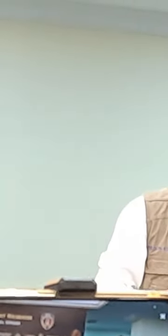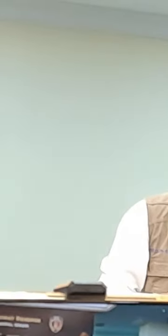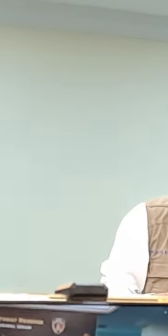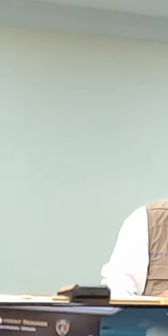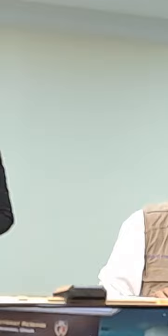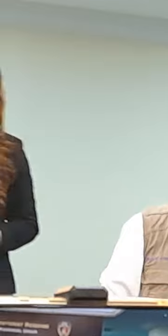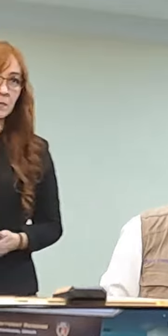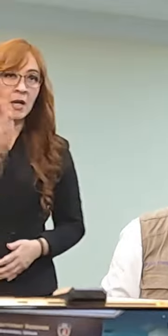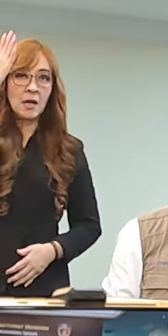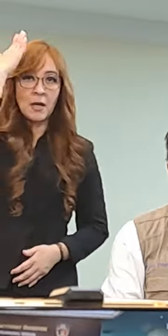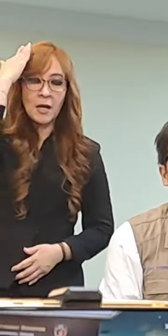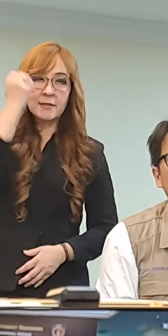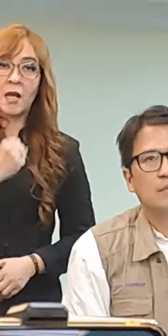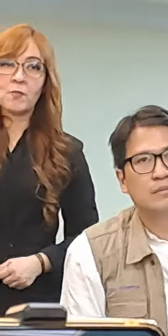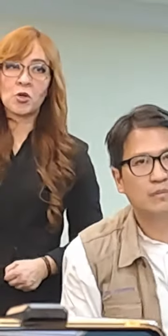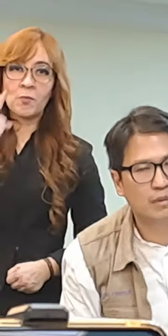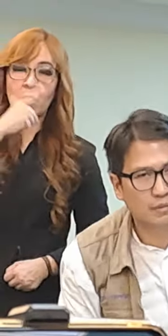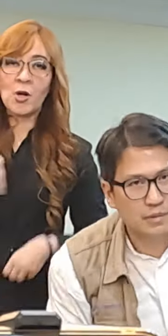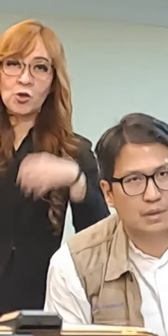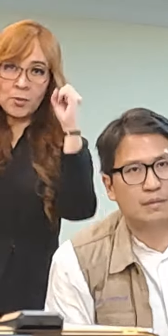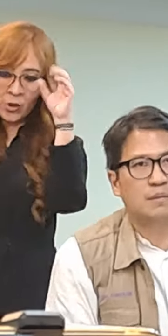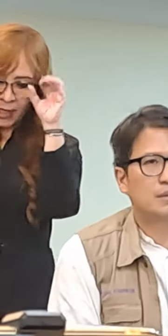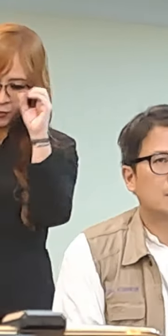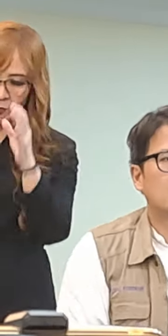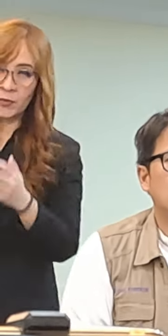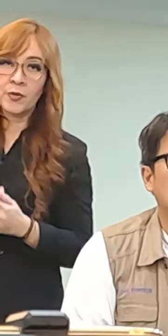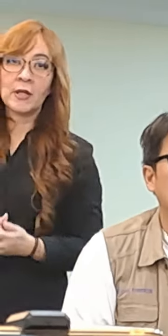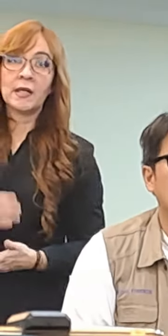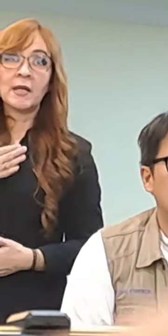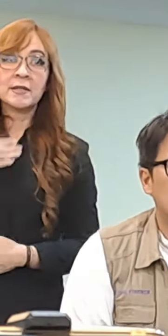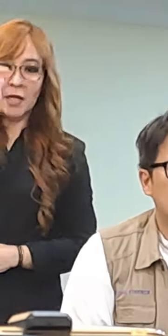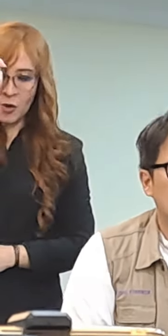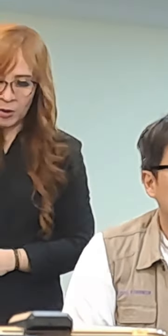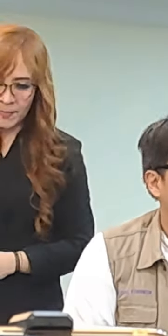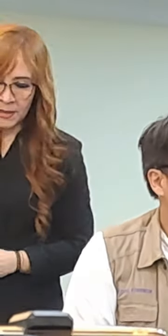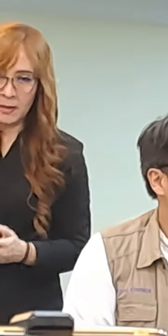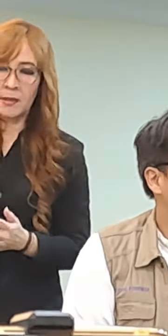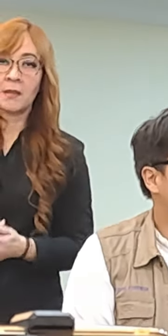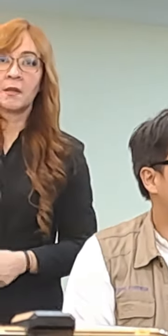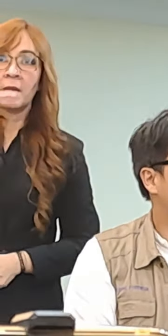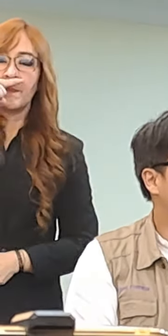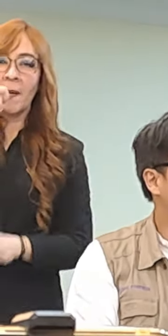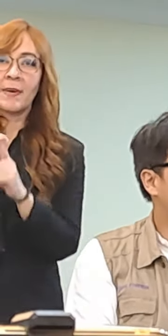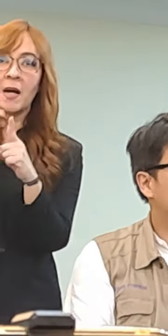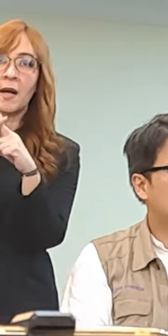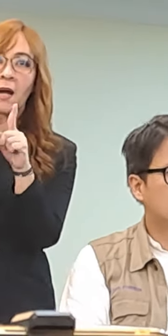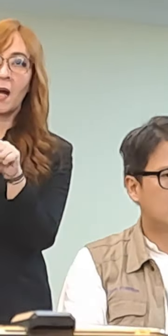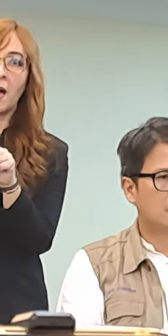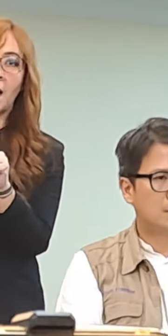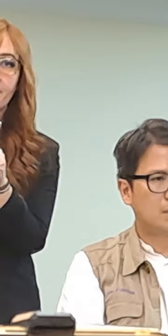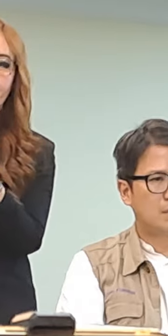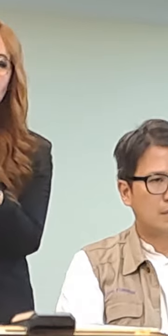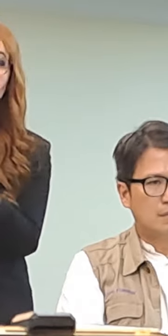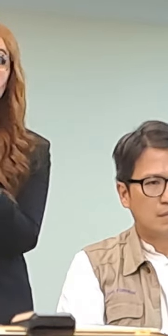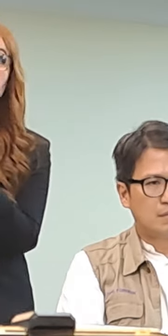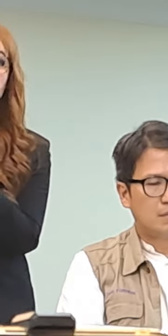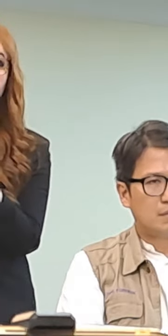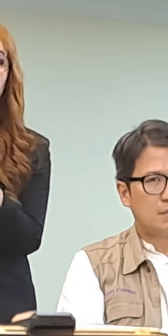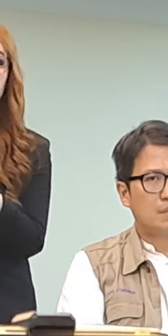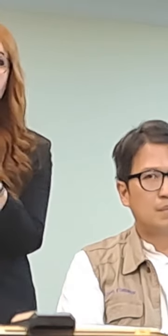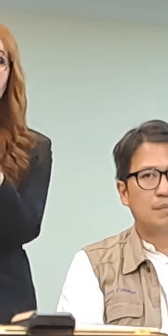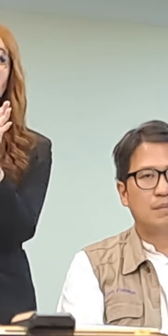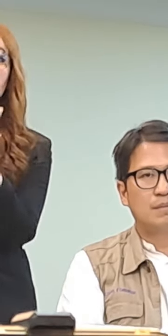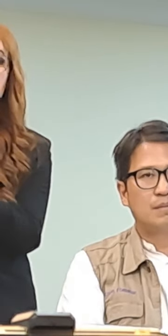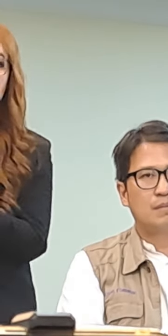Bismillahirrahmanirrahim. Assalamualaikum warahmatullahi wabarakatuh. Yang saya hormati Pak Kabid Humas Polda Metro Jaya, Pak Direskrim Polda Metro